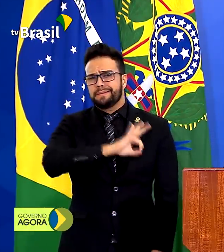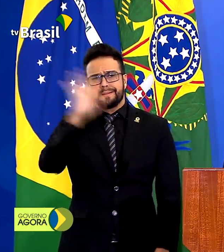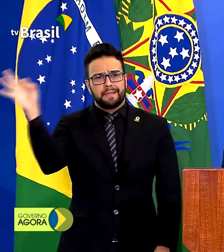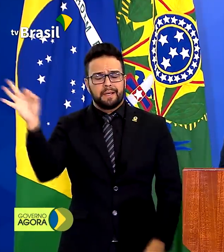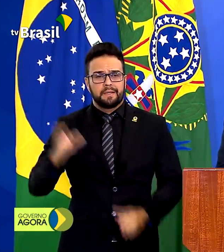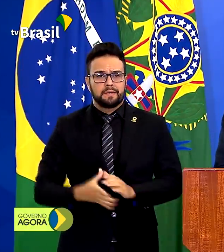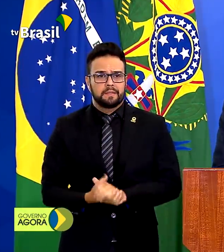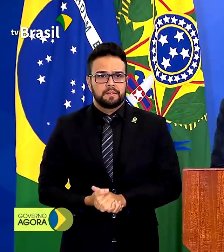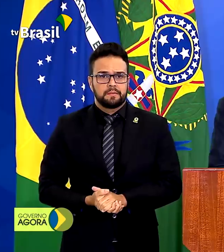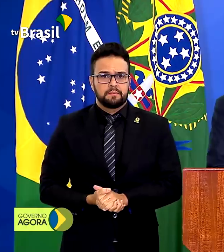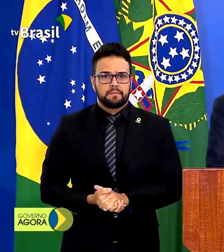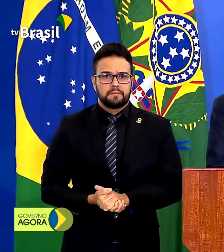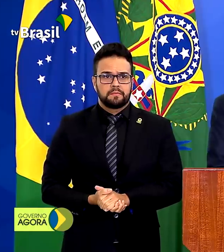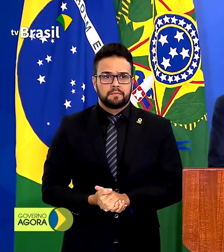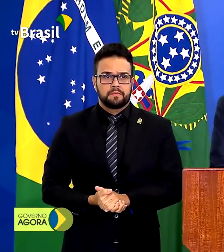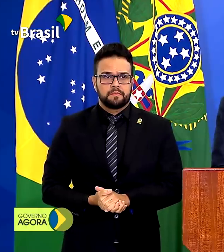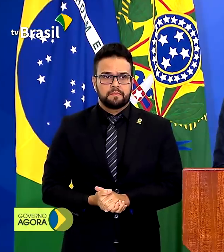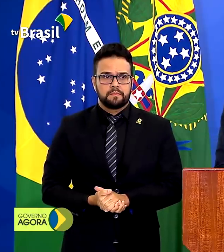11